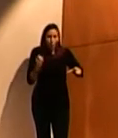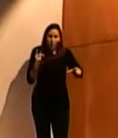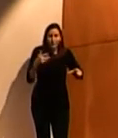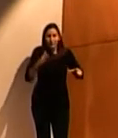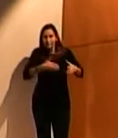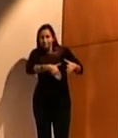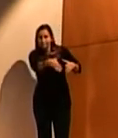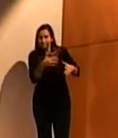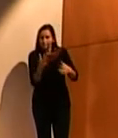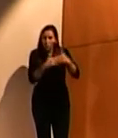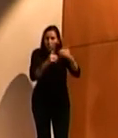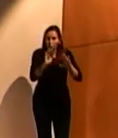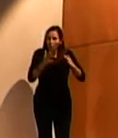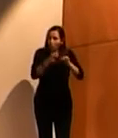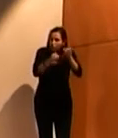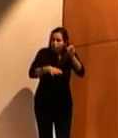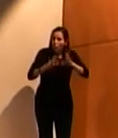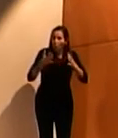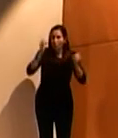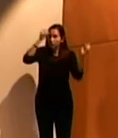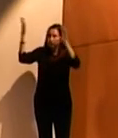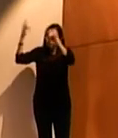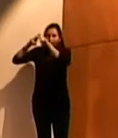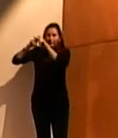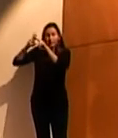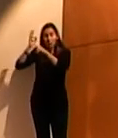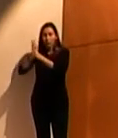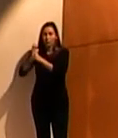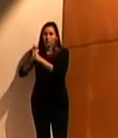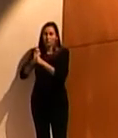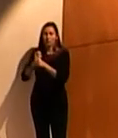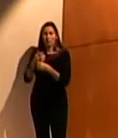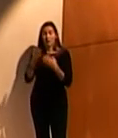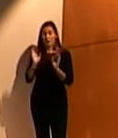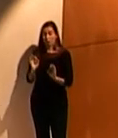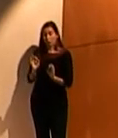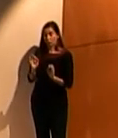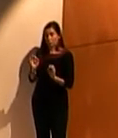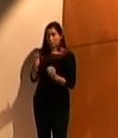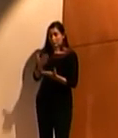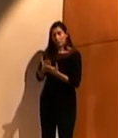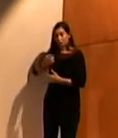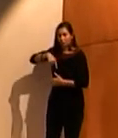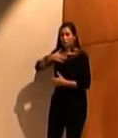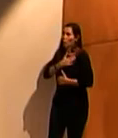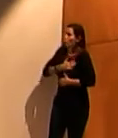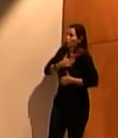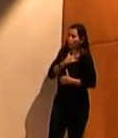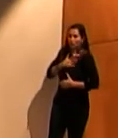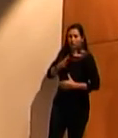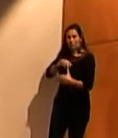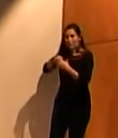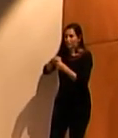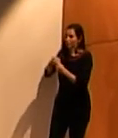permis, et à nos patients et à nous-mêmes d'ailleurs, de pouvoir participer à ce très beau